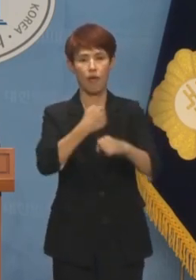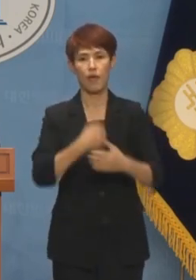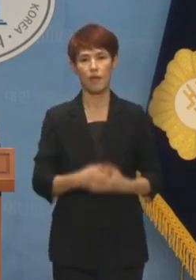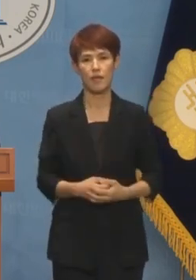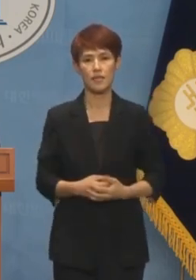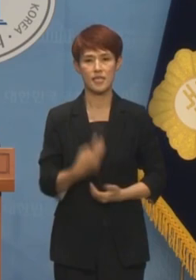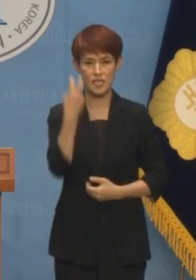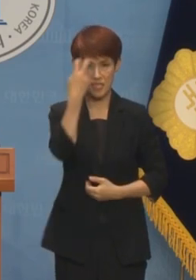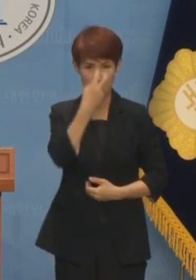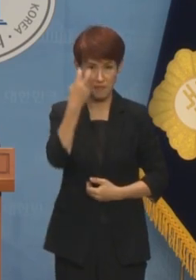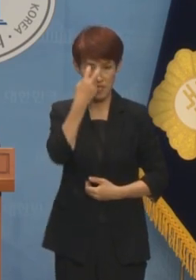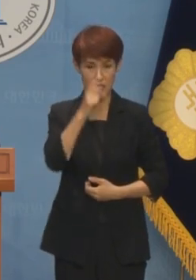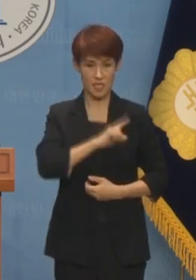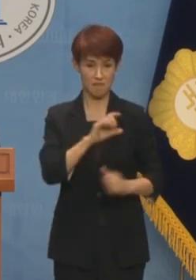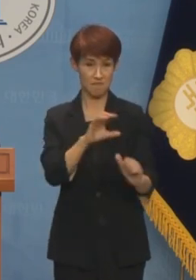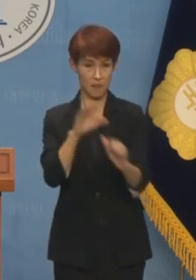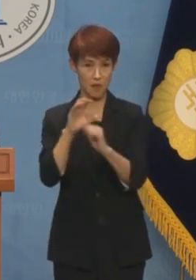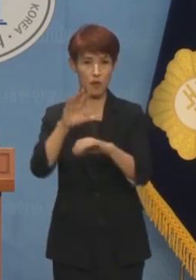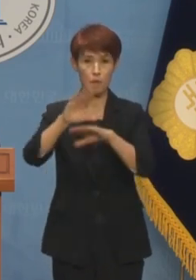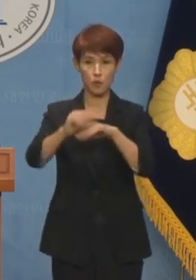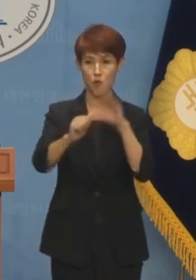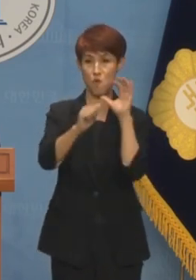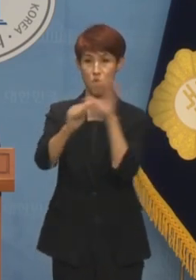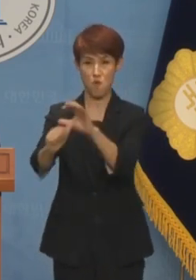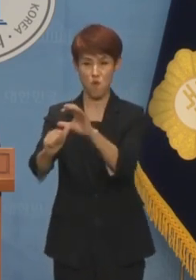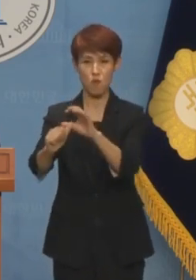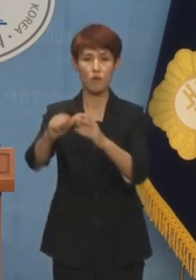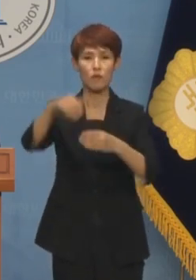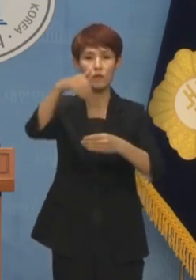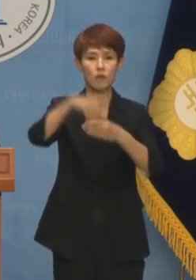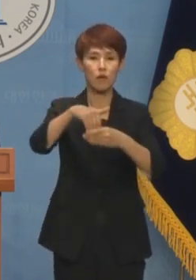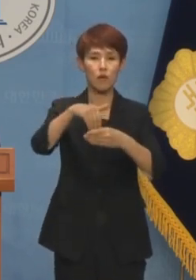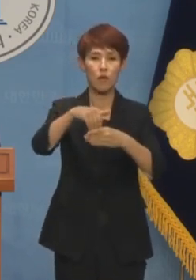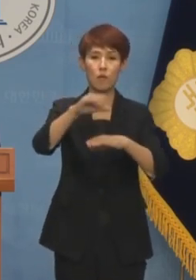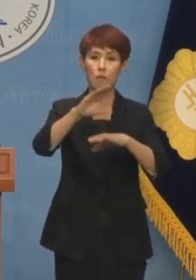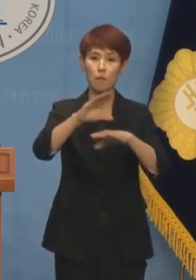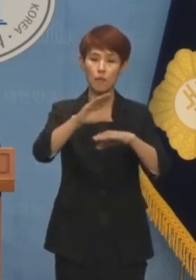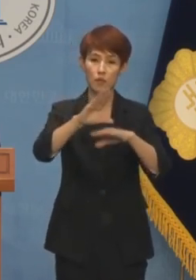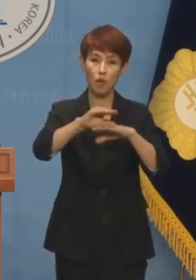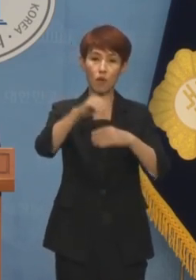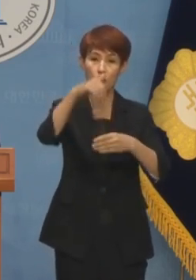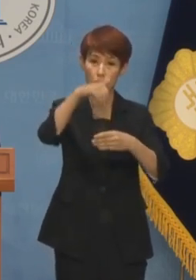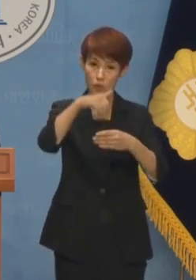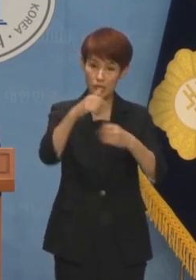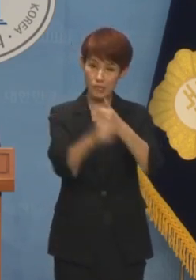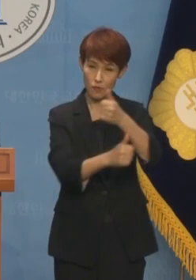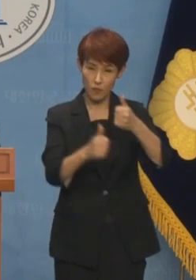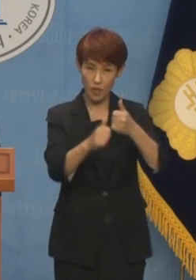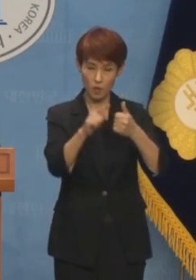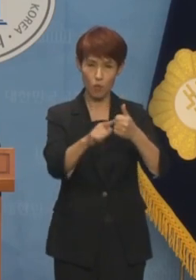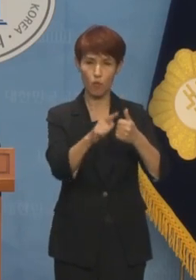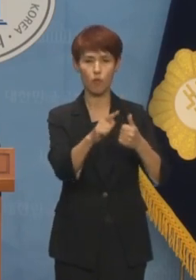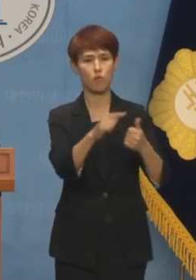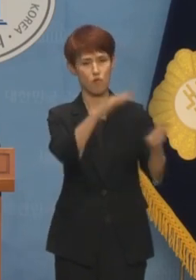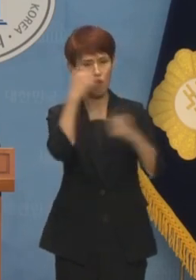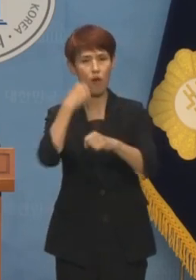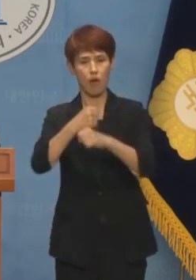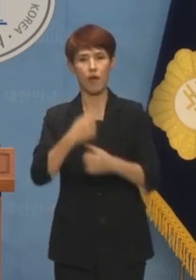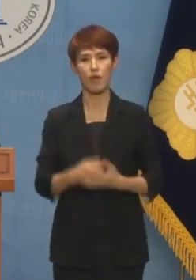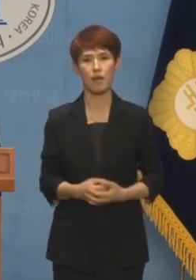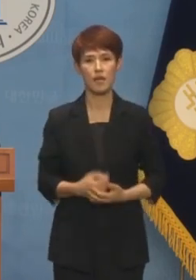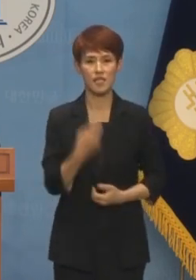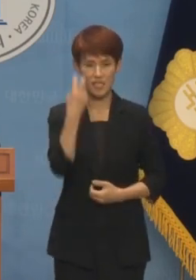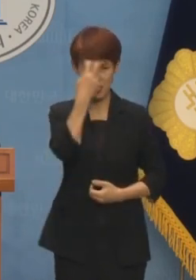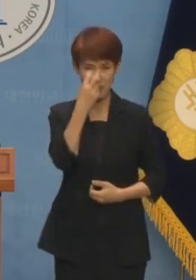이름으로 방송을 탄압한 선거방송심의위도 예외가 될 수 없습니다.